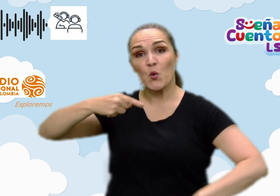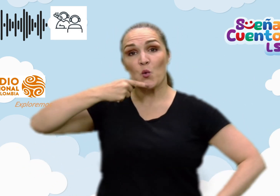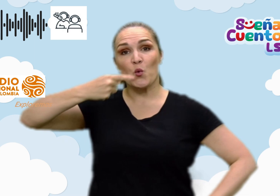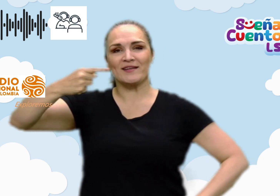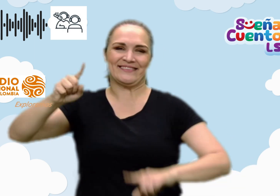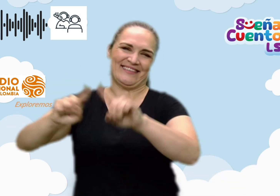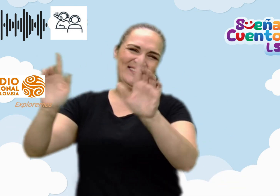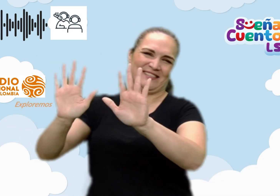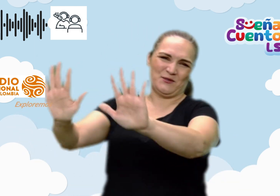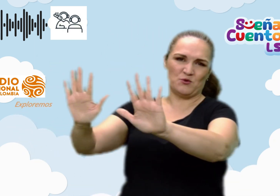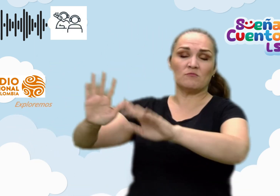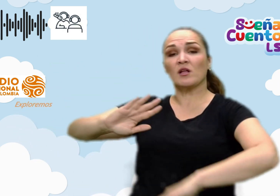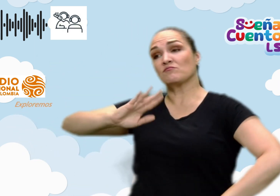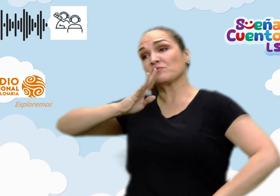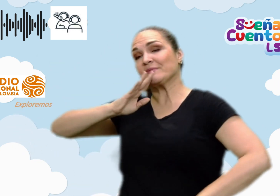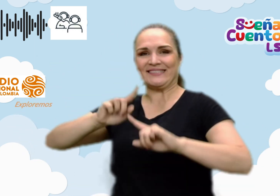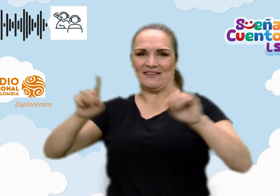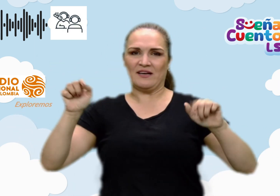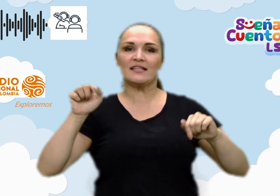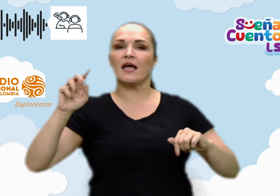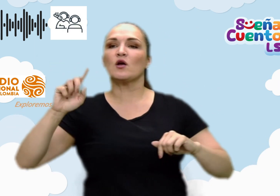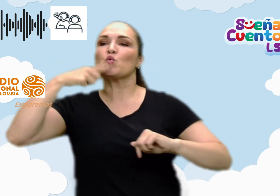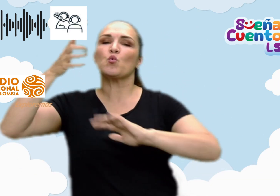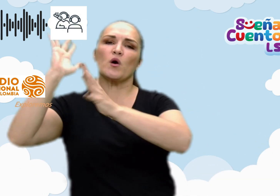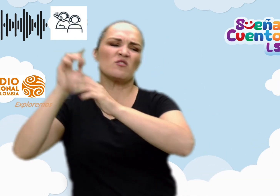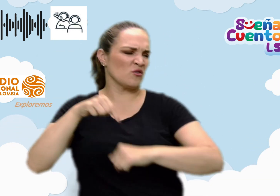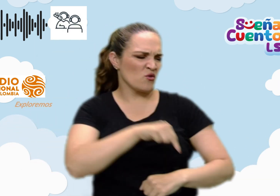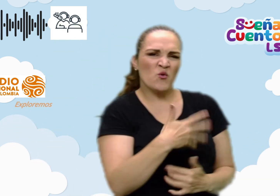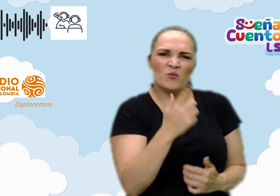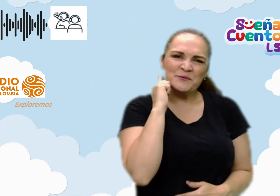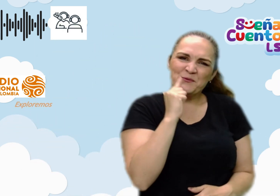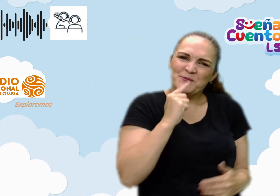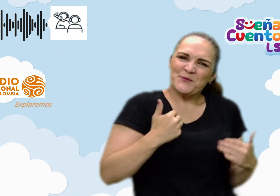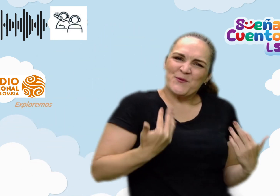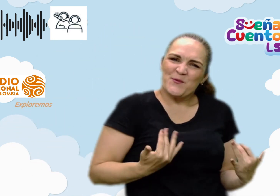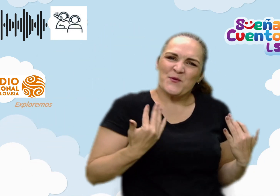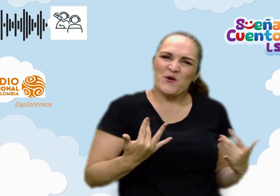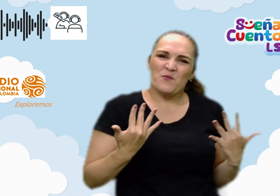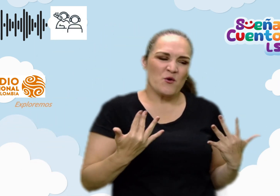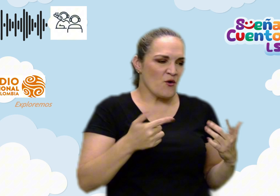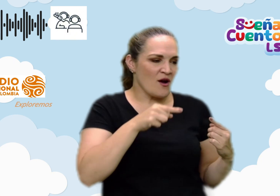oyentes y hacen cuentería. Claro que eso es diferente a los cuentos, Claro. pero decíamos, bueno,